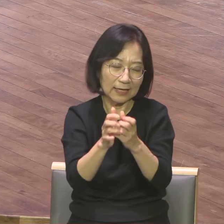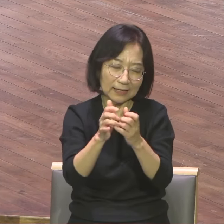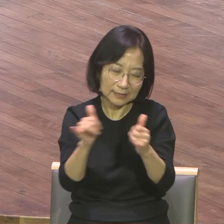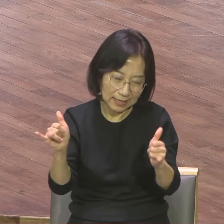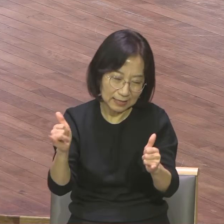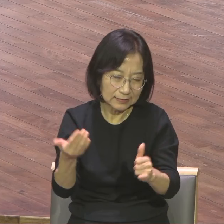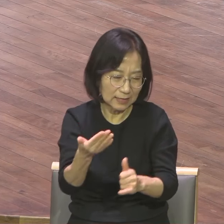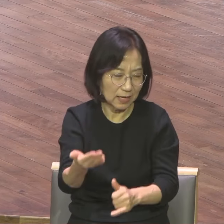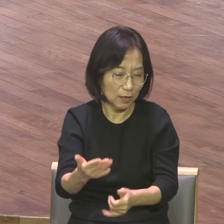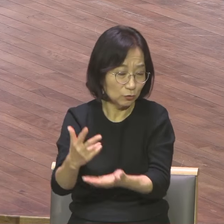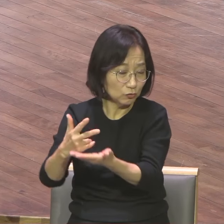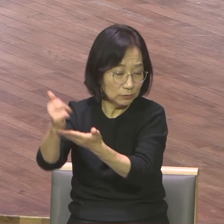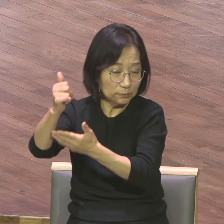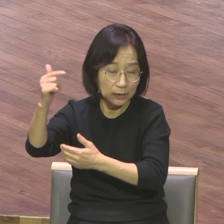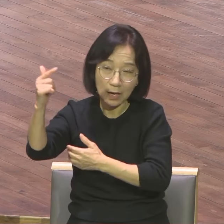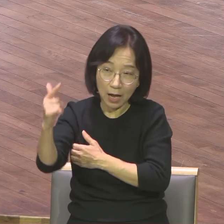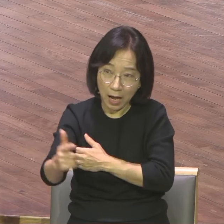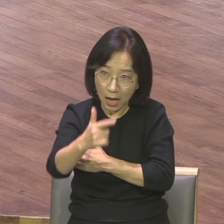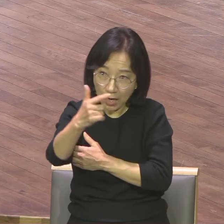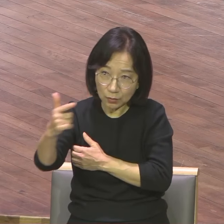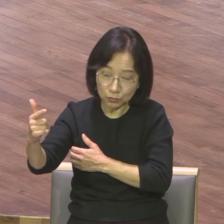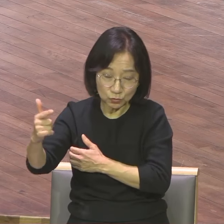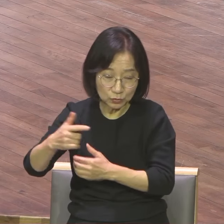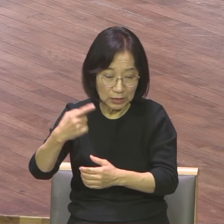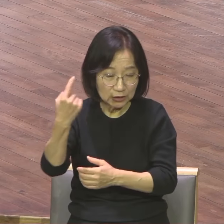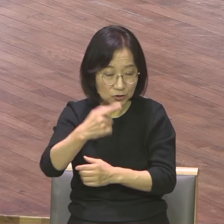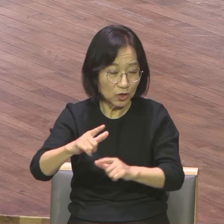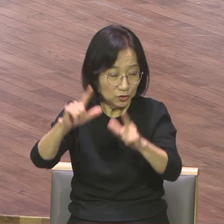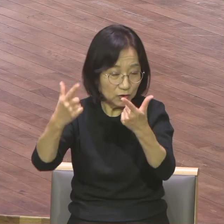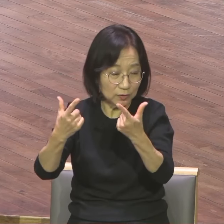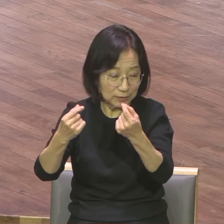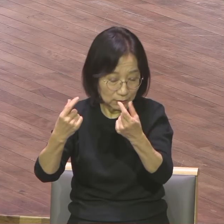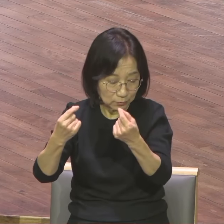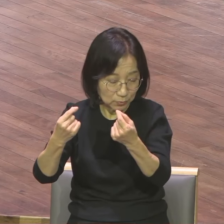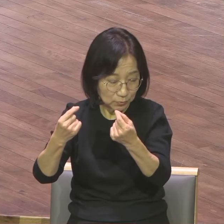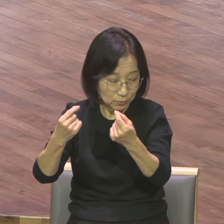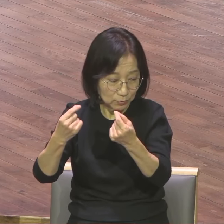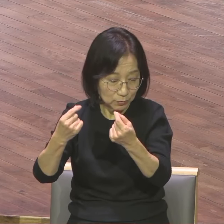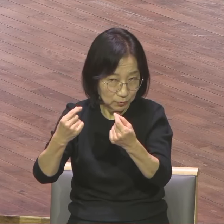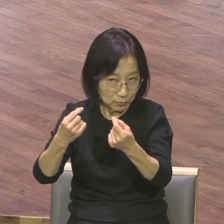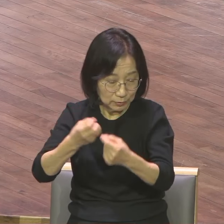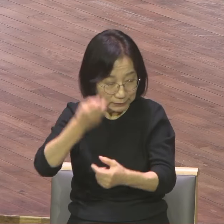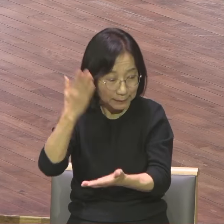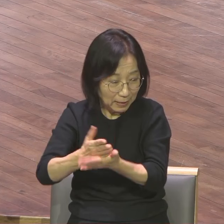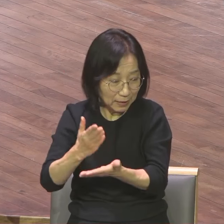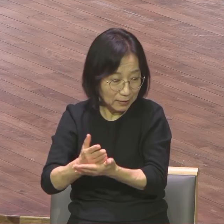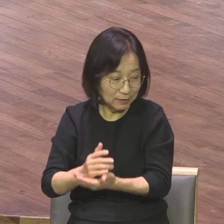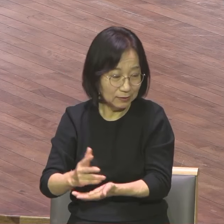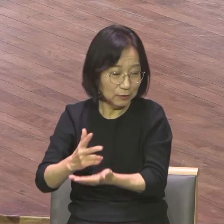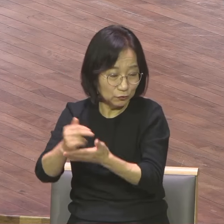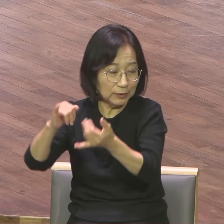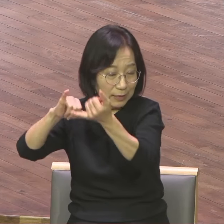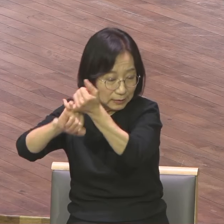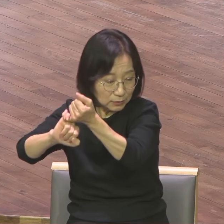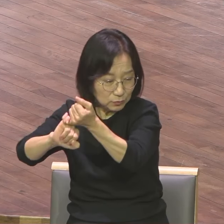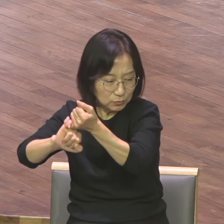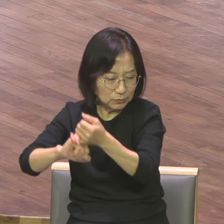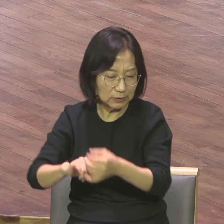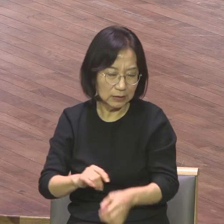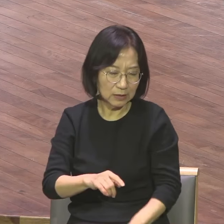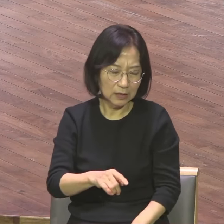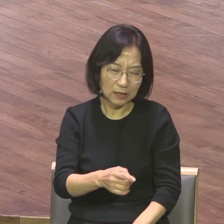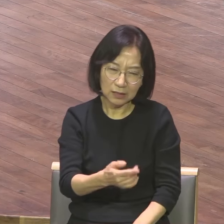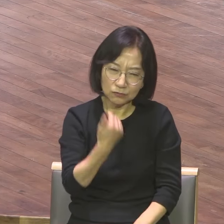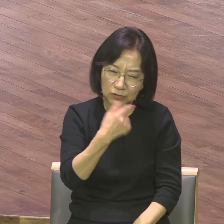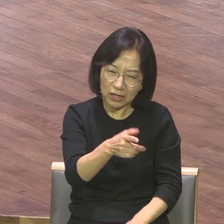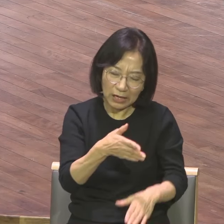주께는 하루가 천년 같고 천년이 하루 같다는 이 한 가지를 잊지 말라. 주의 약속은 어떤 이들이 더디다고 생각하는